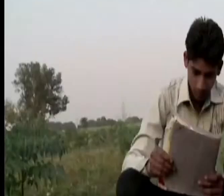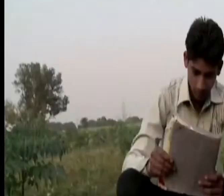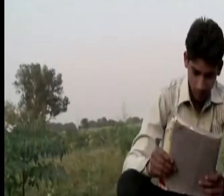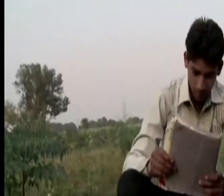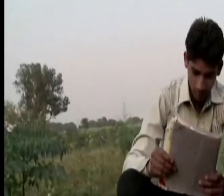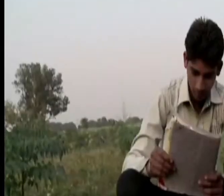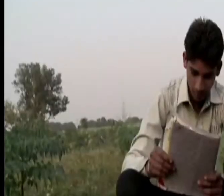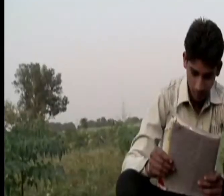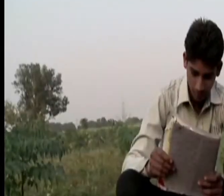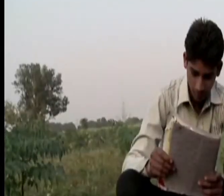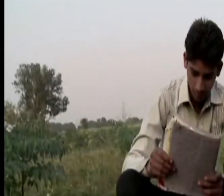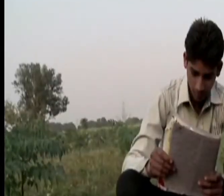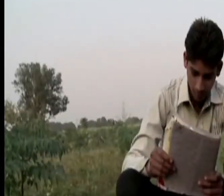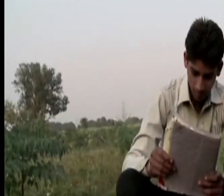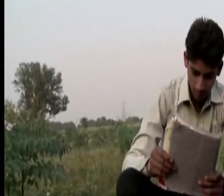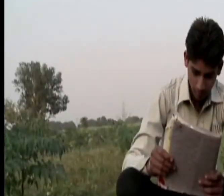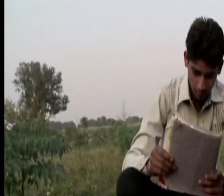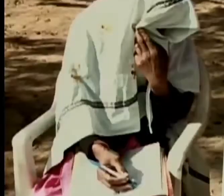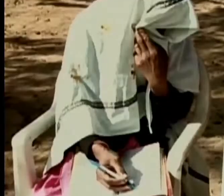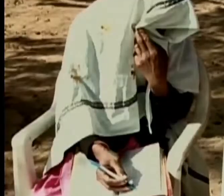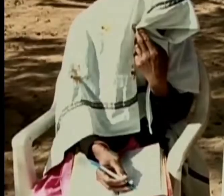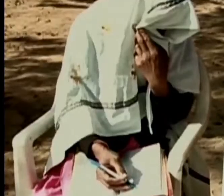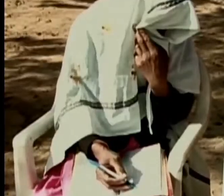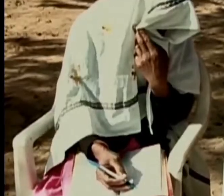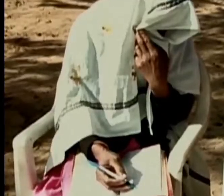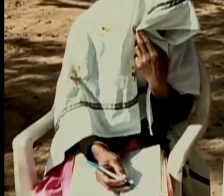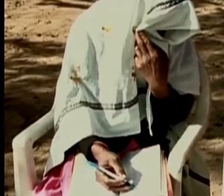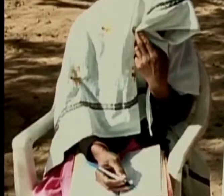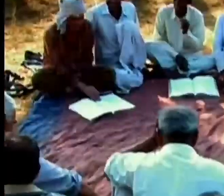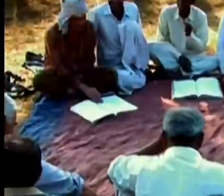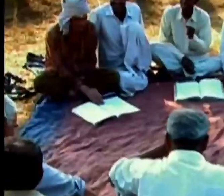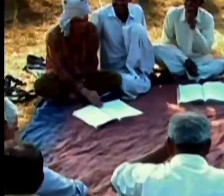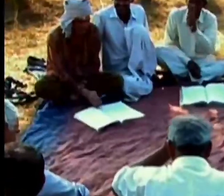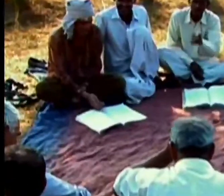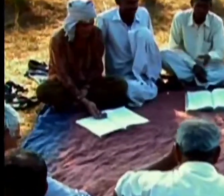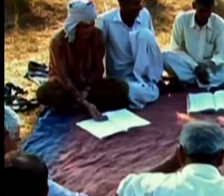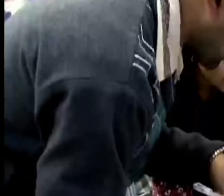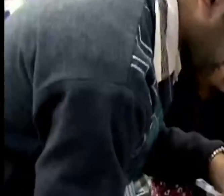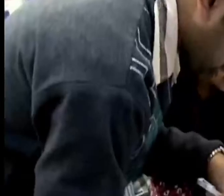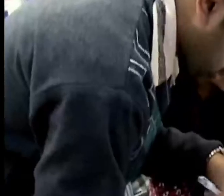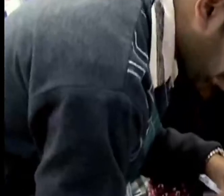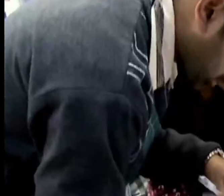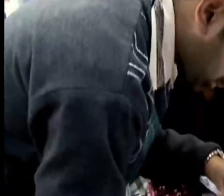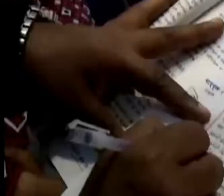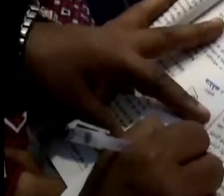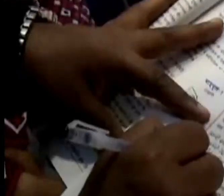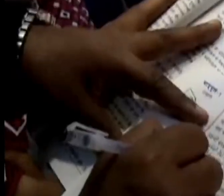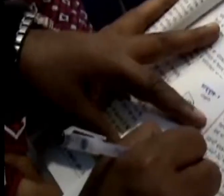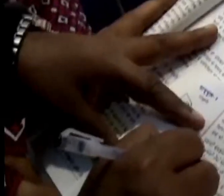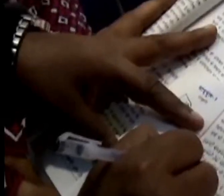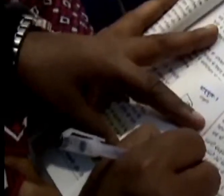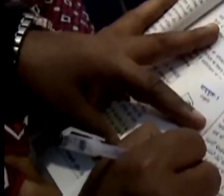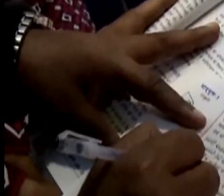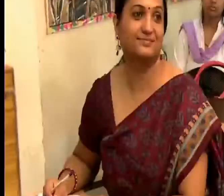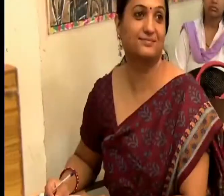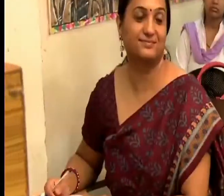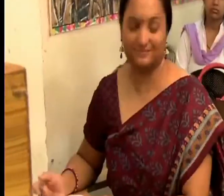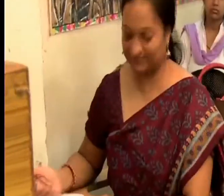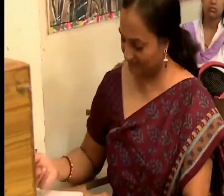कभी पढ़े हम कहीं पढ़े, वे विषय के लोट से युक्त हो। कभी पढ़े